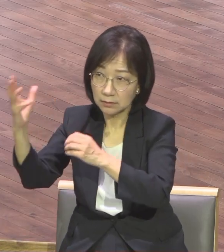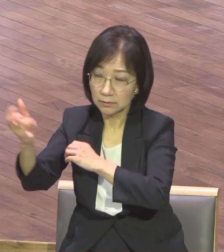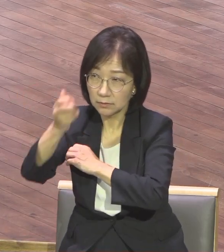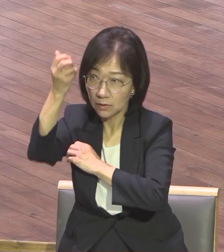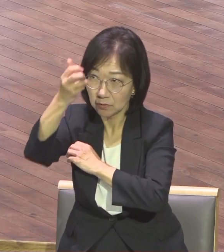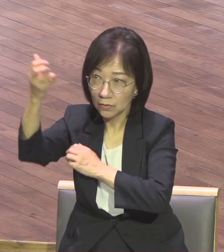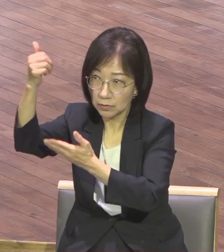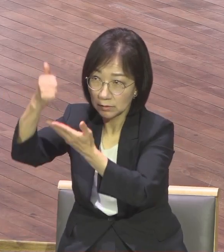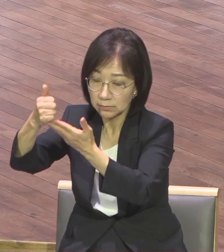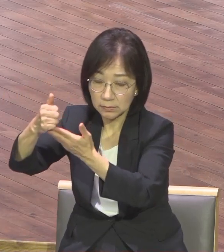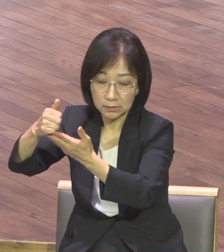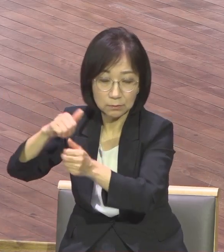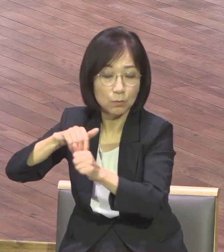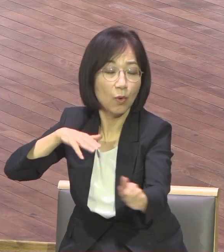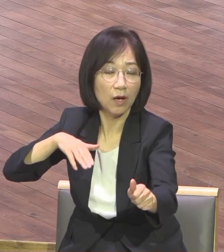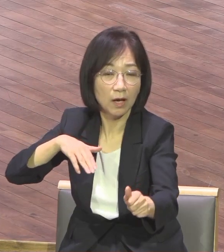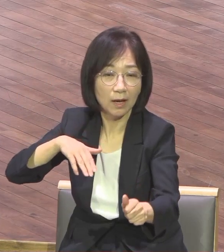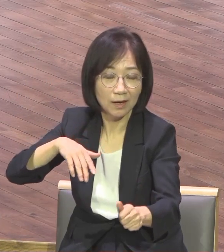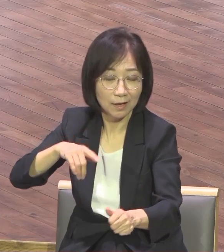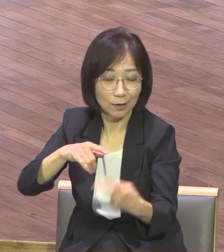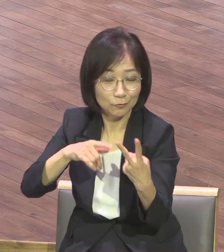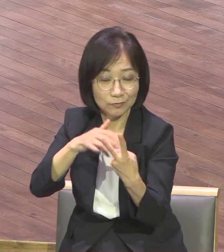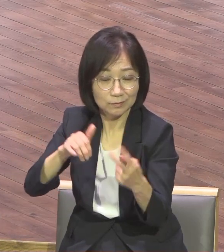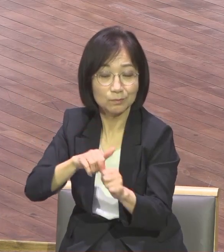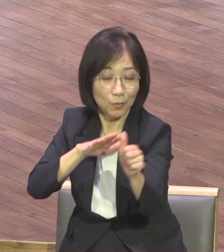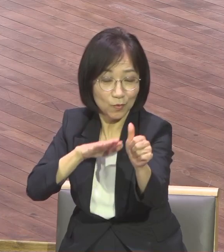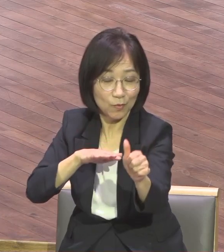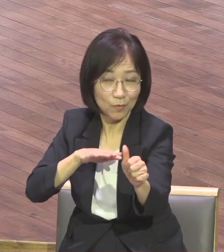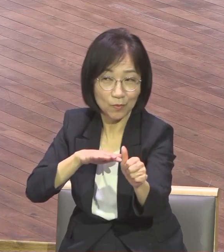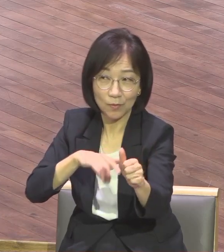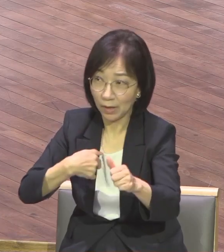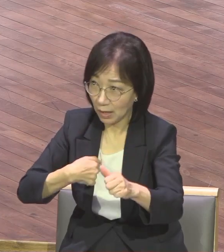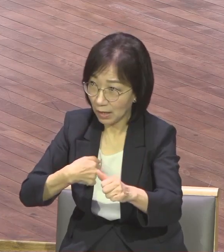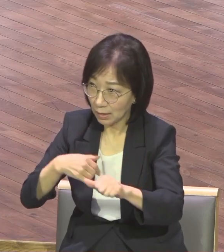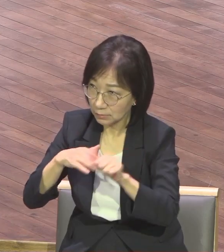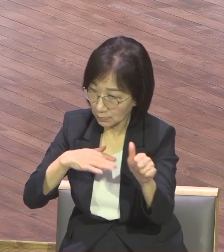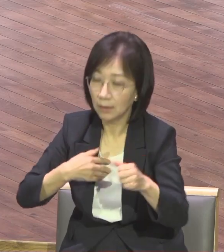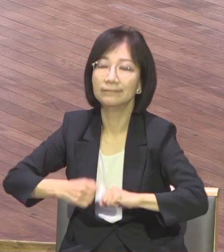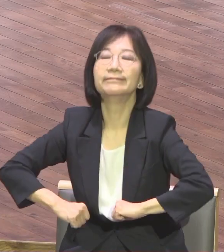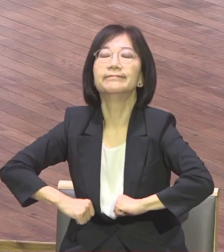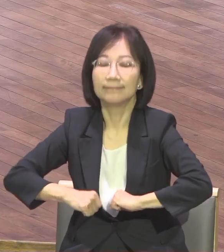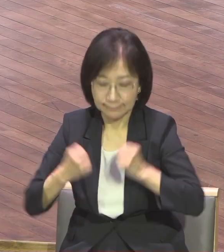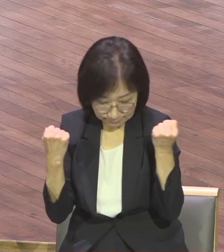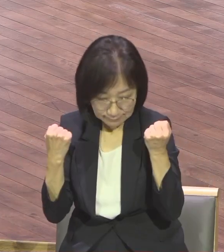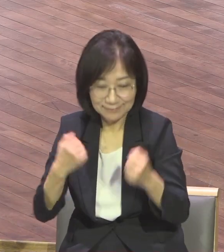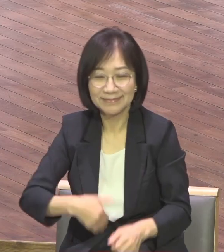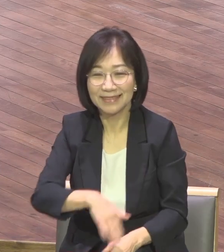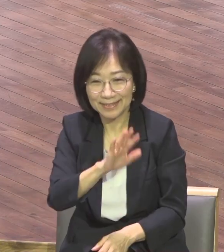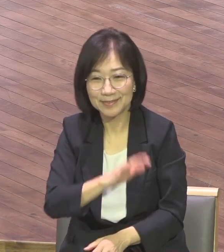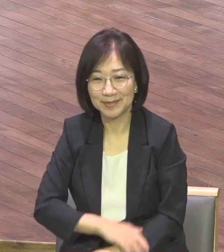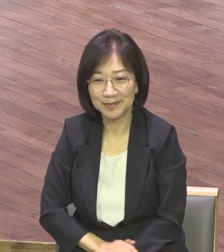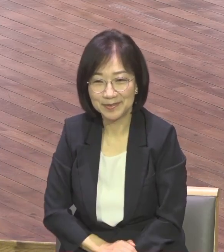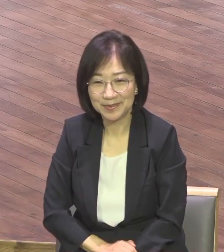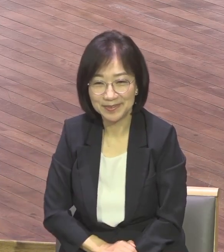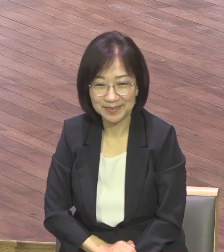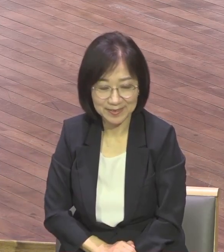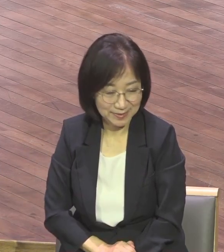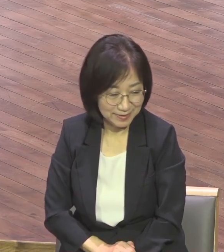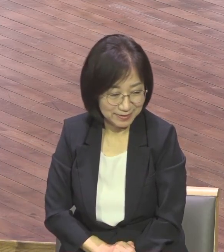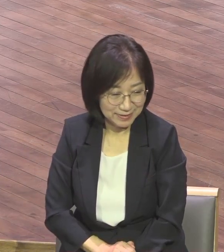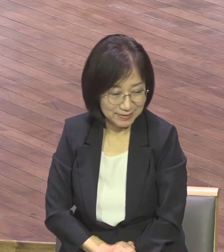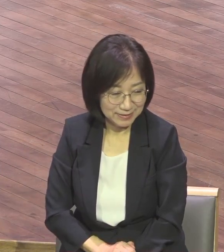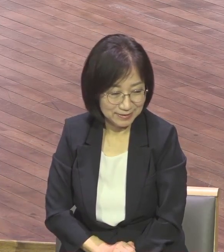받아. 성령의 눈이 보입니까? 내 기분, 내 감정만 보이지 성령이 보이시냐고요. 성령이 인도하시는